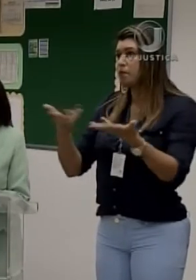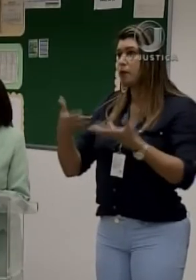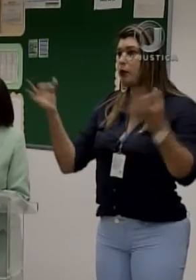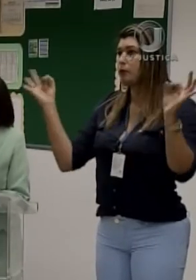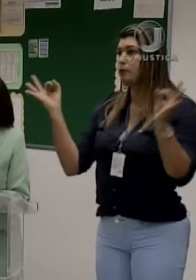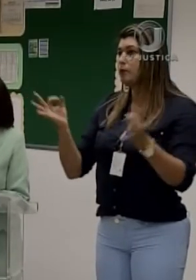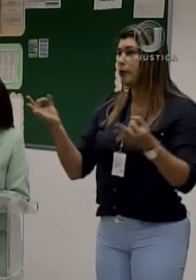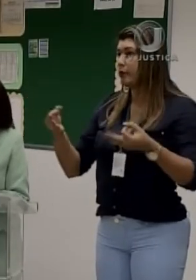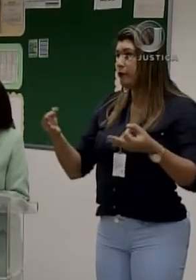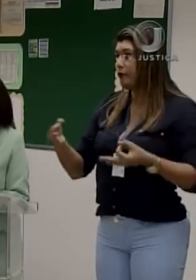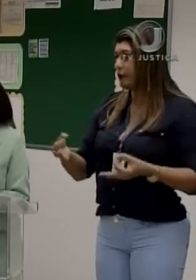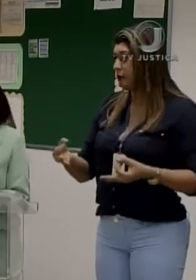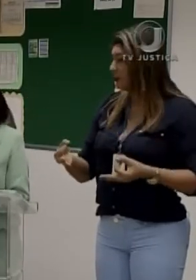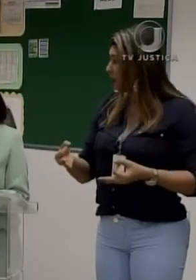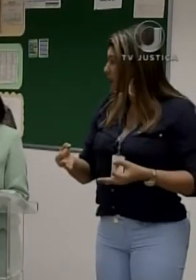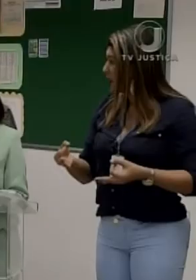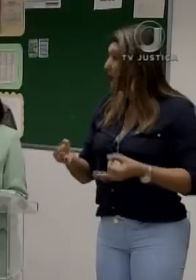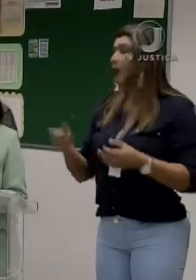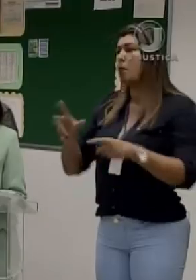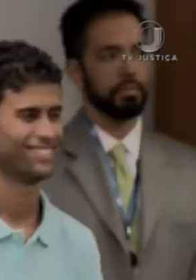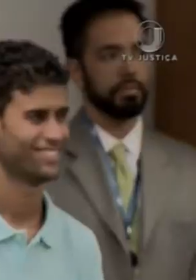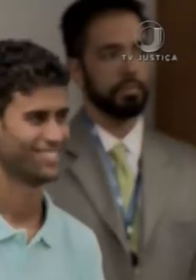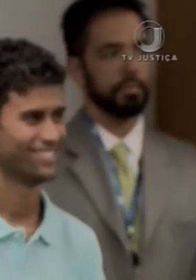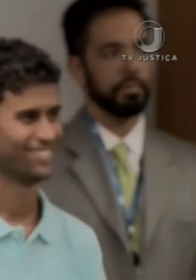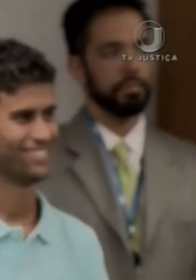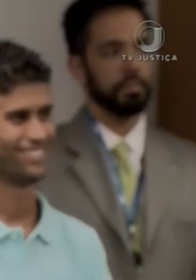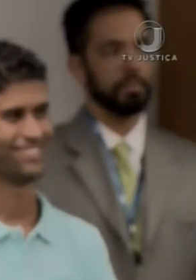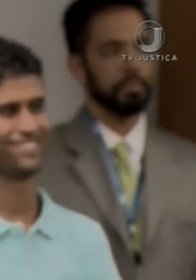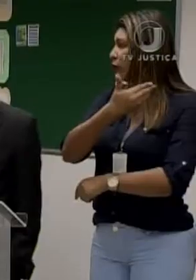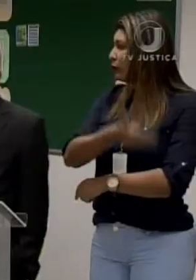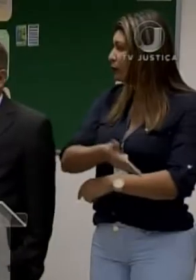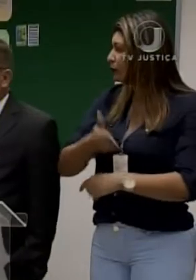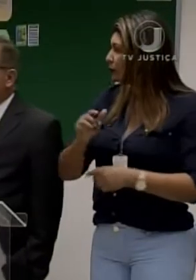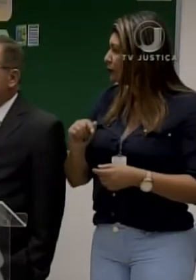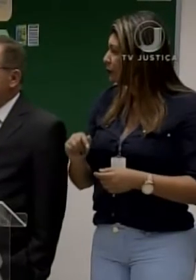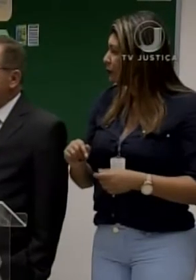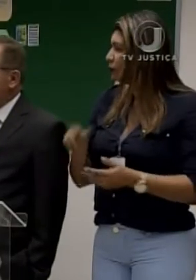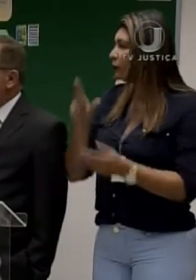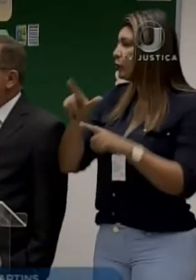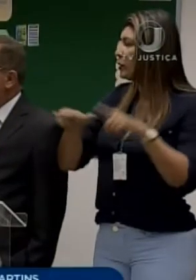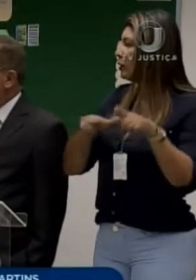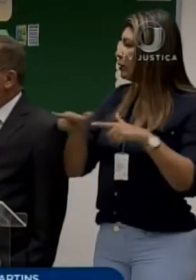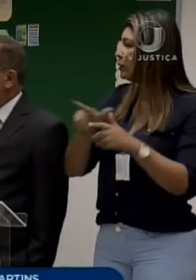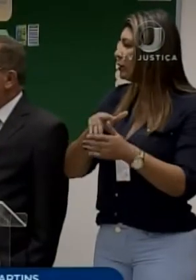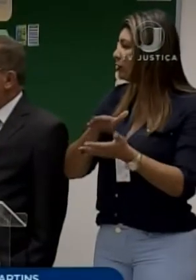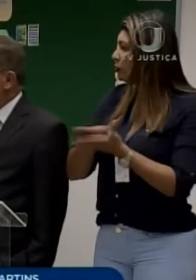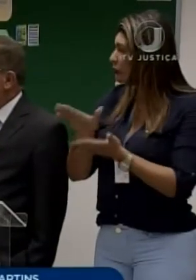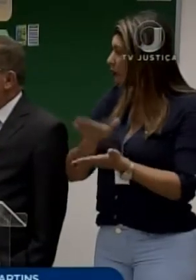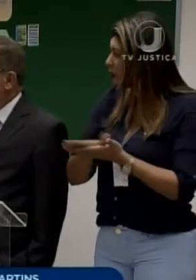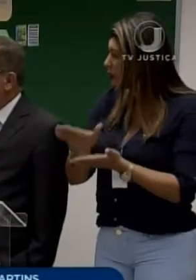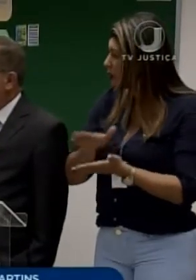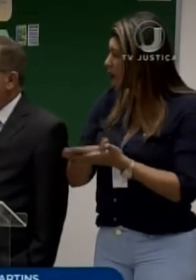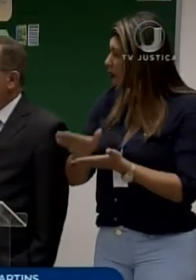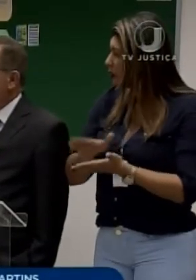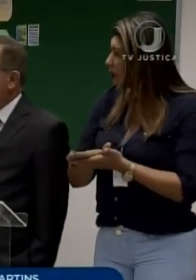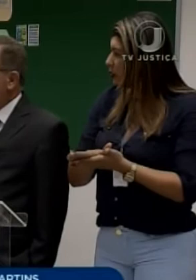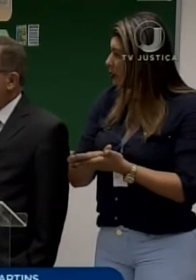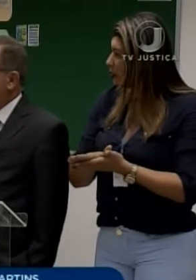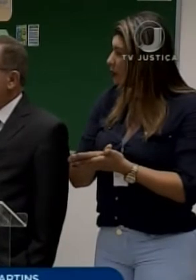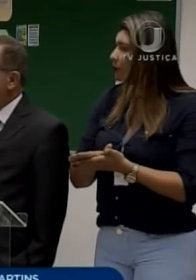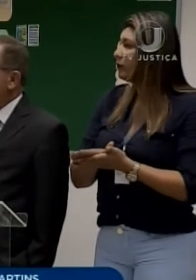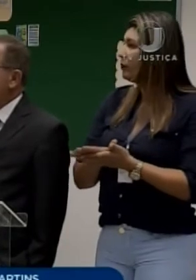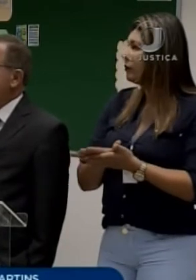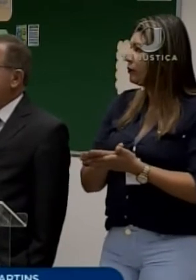qualidade. E eu fico assim muito feliz por isso. O trabalho da digitalização, vocês estão resolvendo também